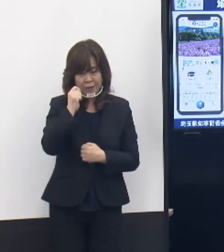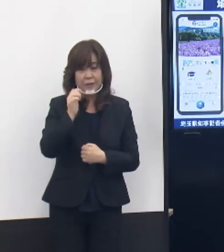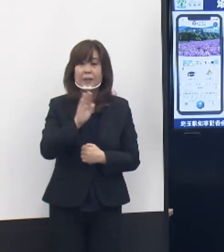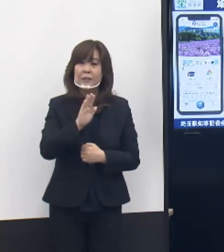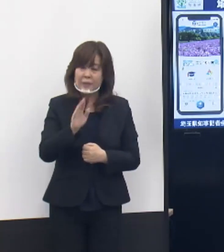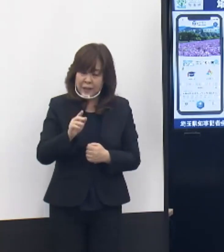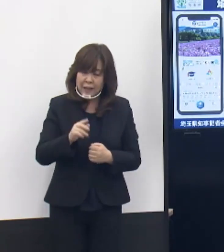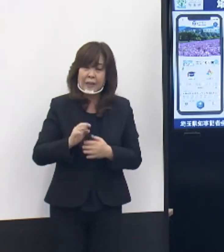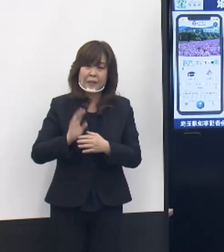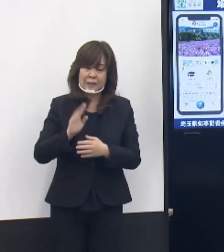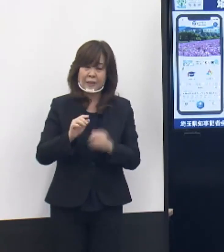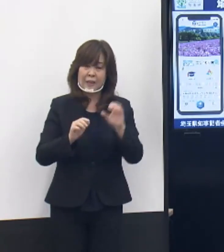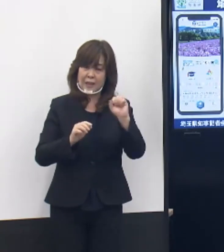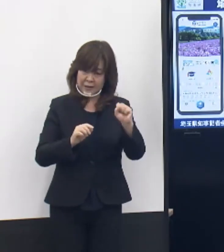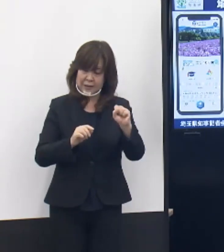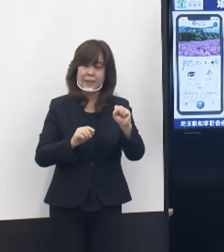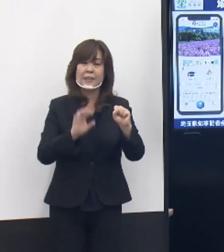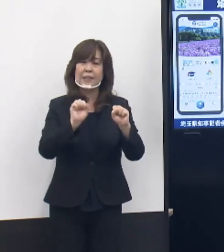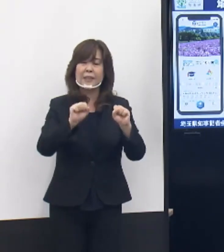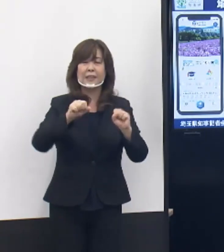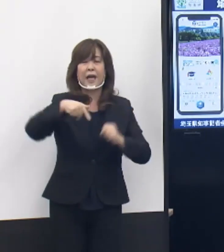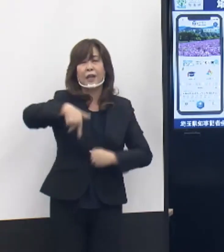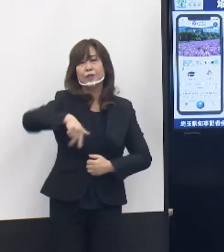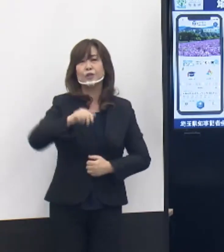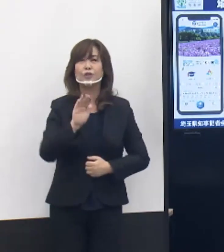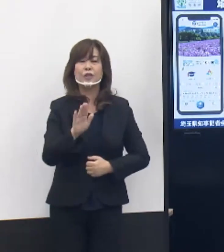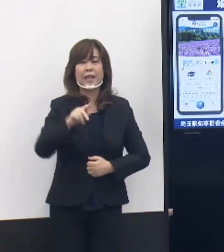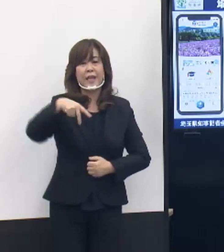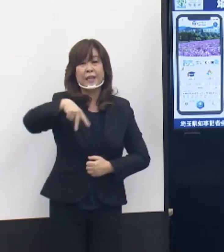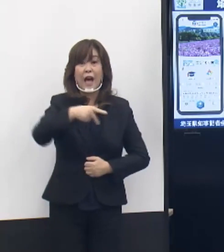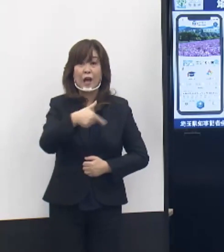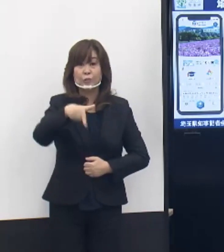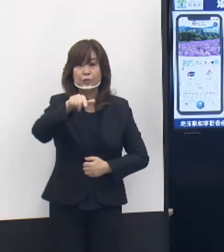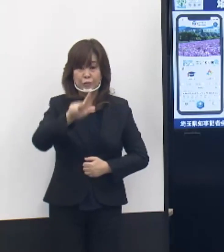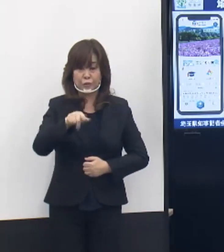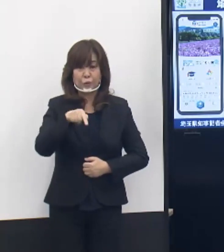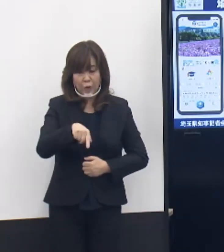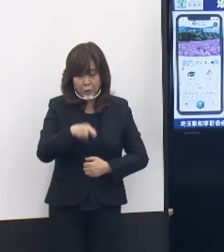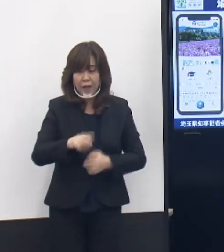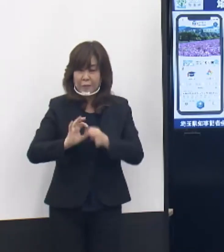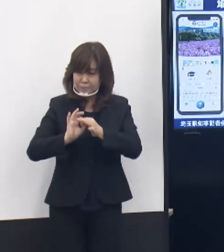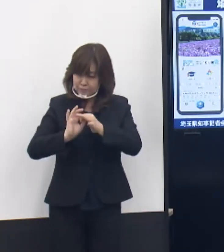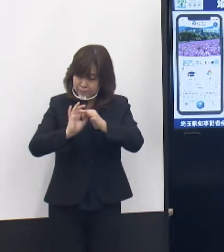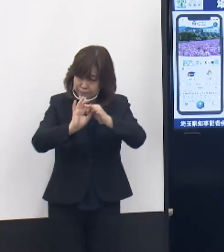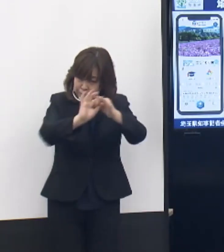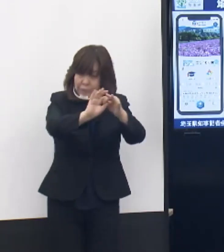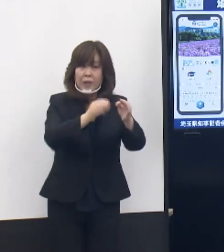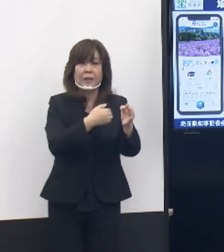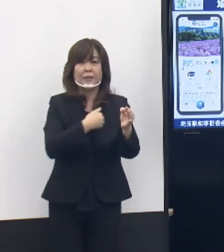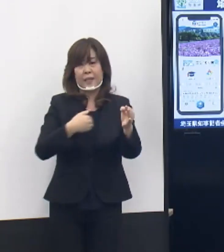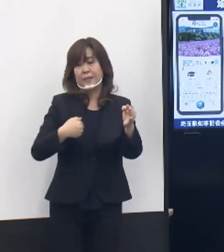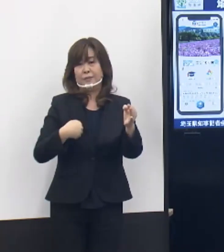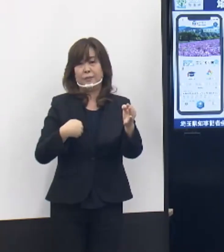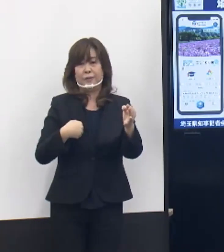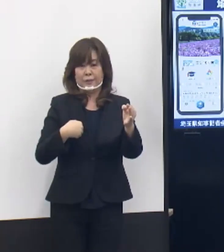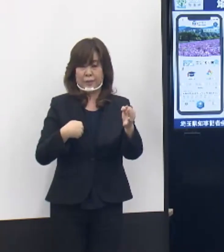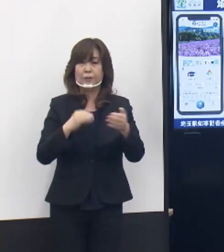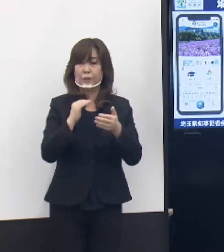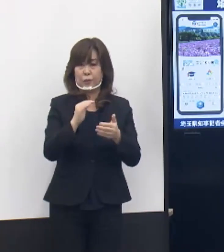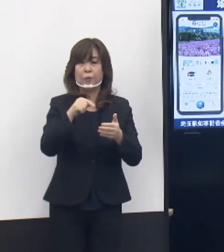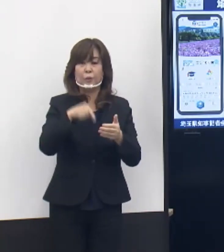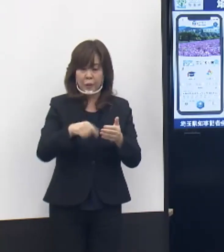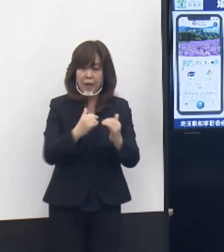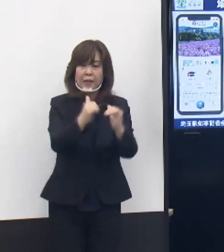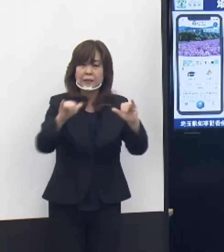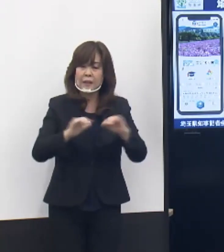能、 SDGs の S はサステナブルですけれども、持続可能な発展のために必要なことを社会全体で取